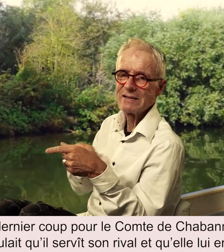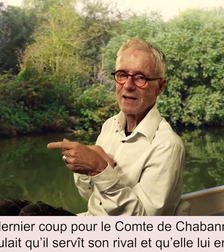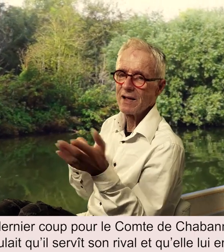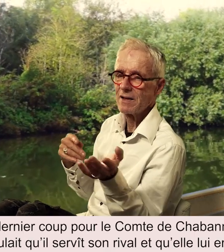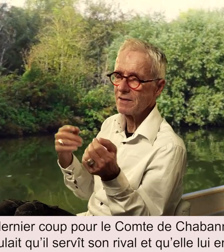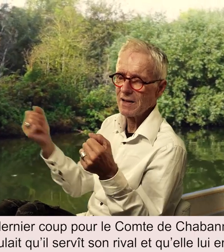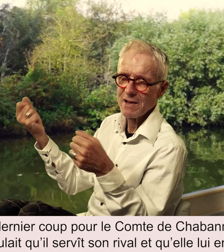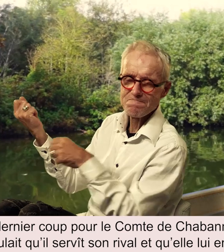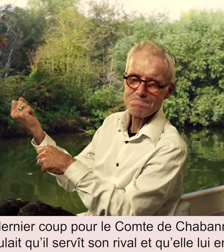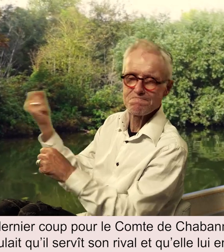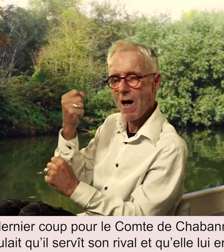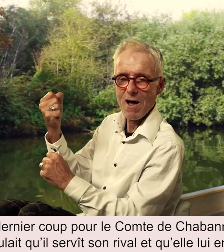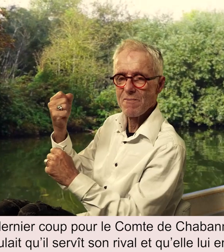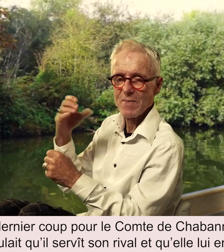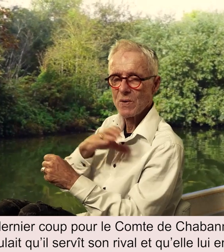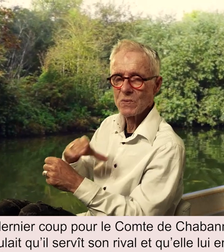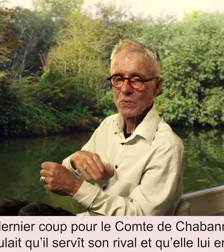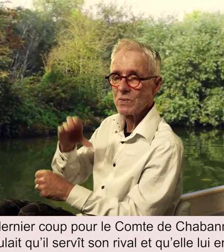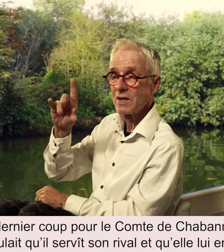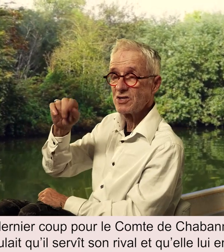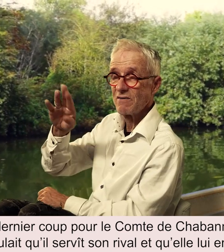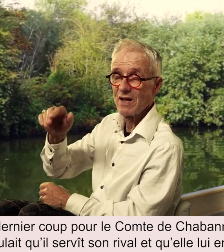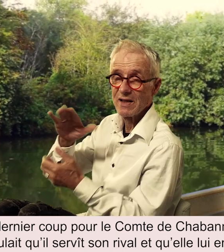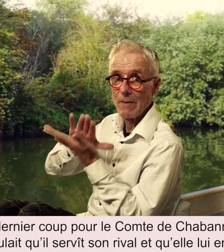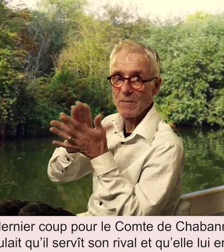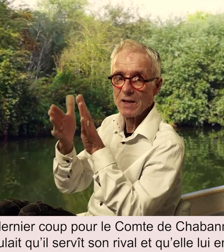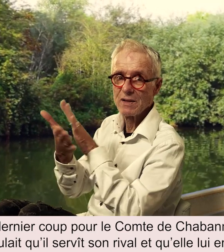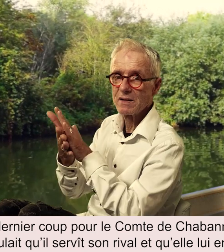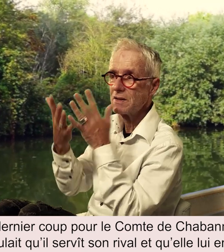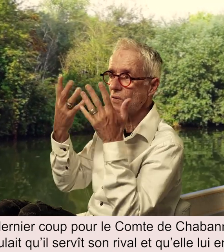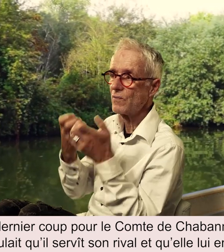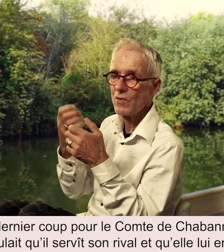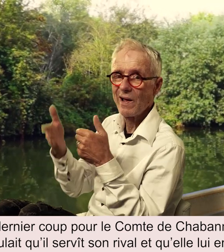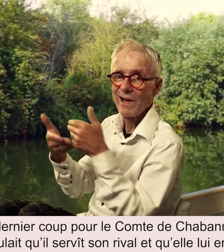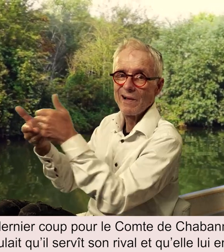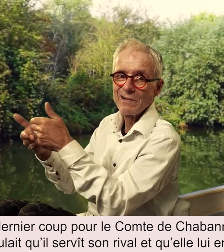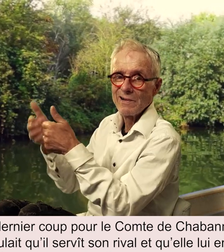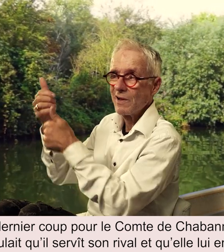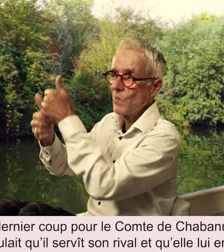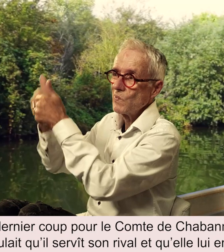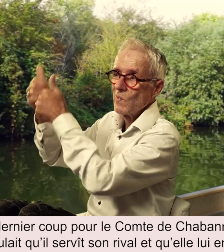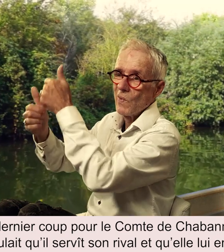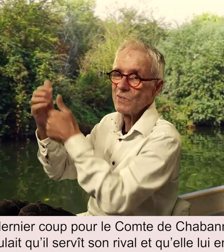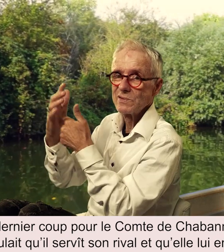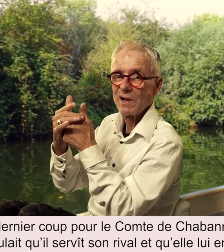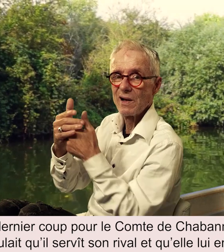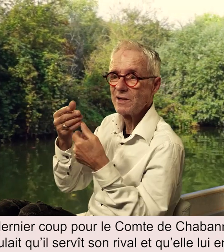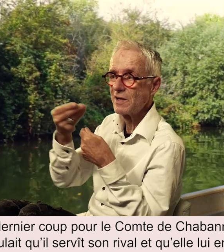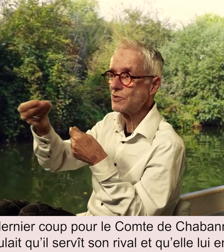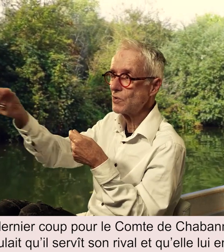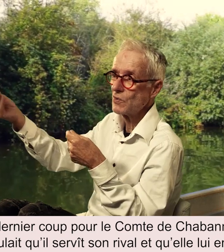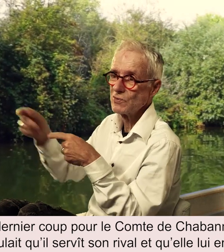comte de Chabannes de voir que sa maîtresse voulait qu'il servît son rival et qu'elle lui en faisait la proposition comme